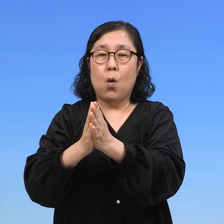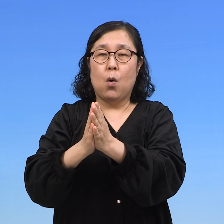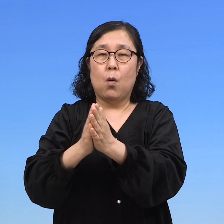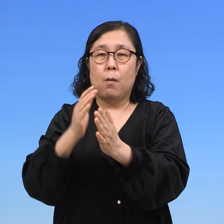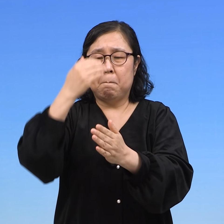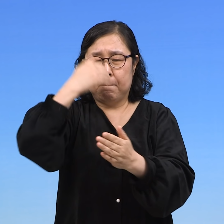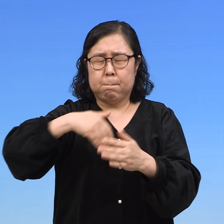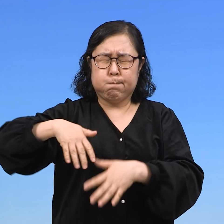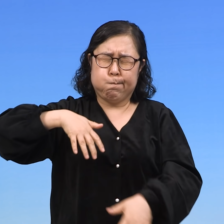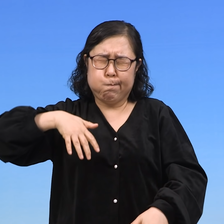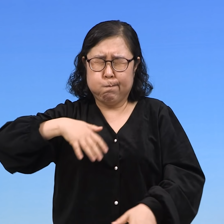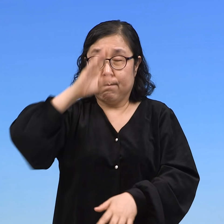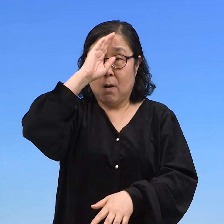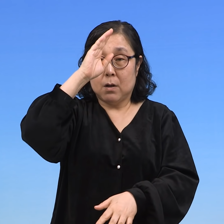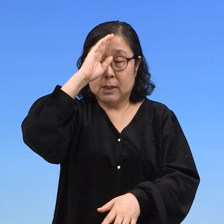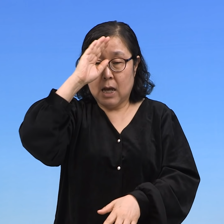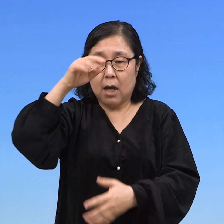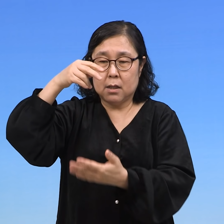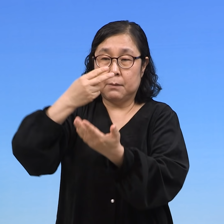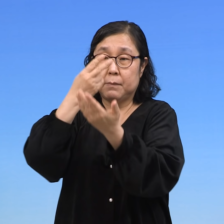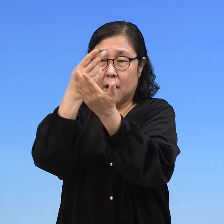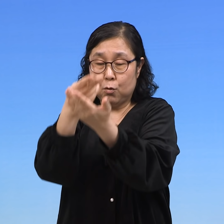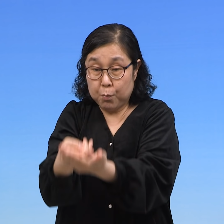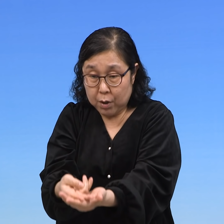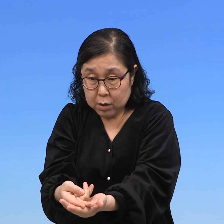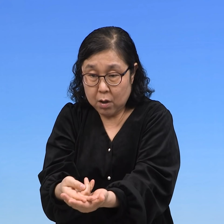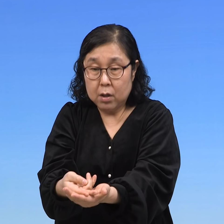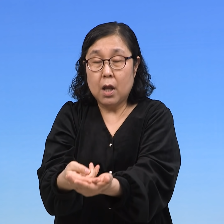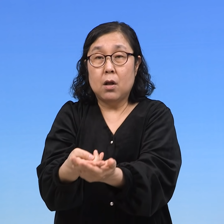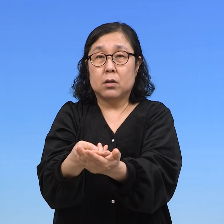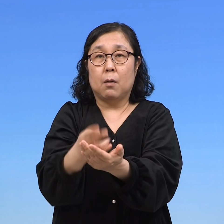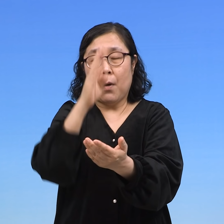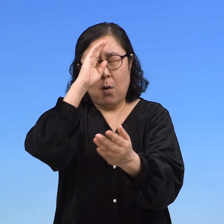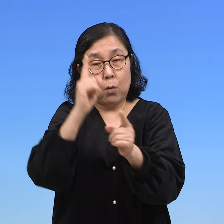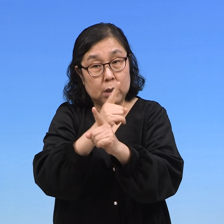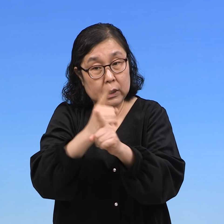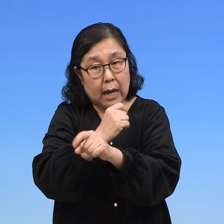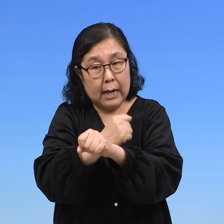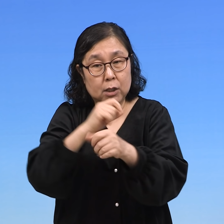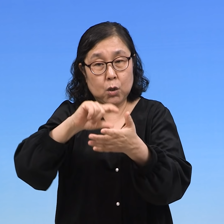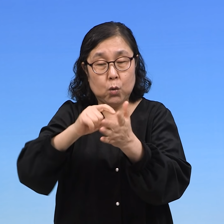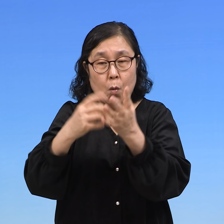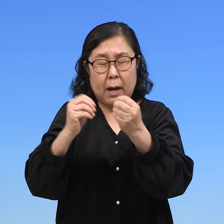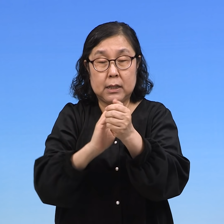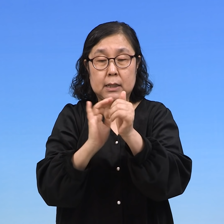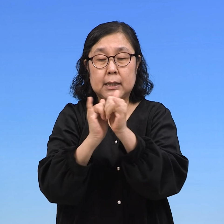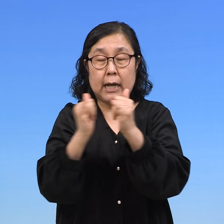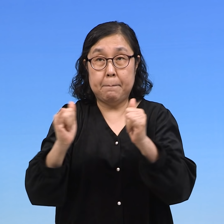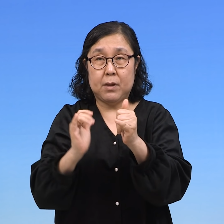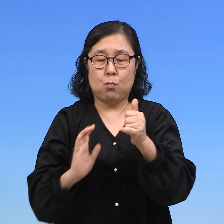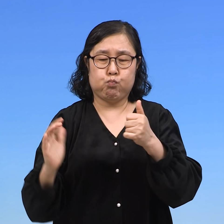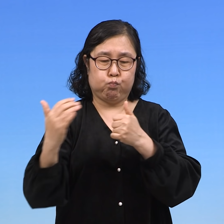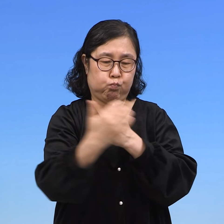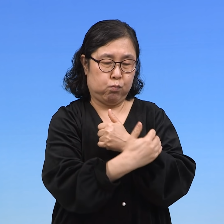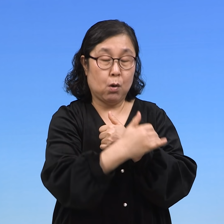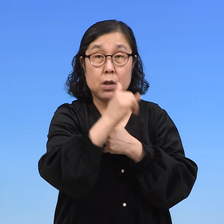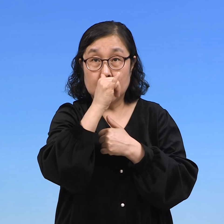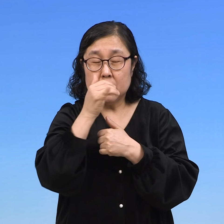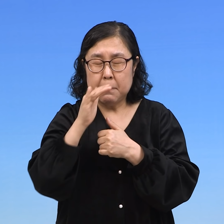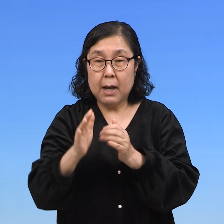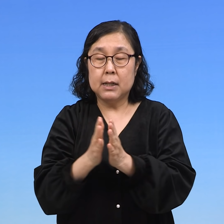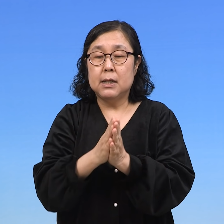될 만큼 많은 사람들이 예수님을 애워싸고 있었지만 그러나 결국은 예수님이 가시는 그 십자가의 길은